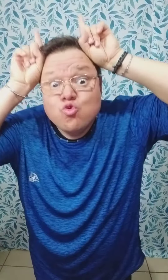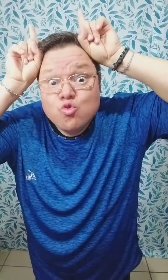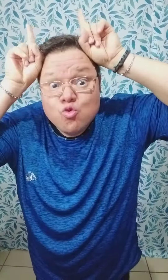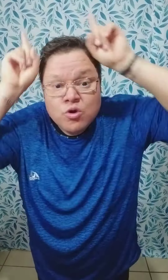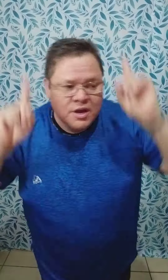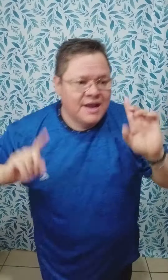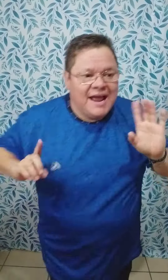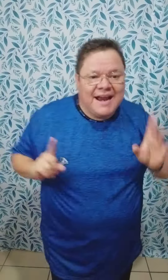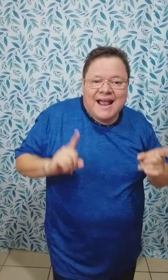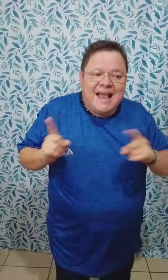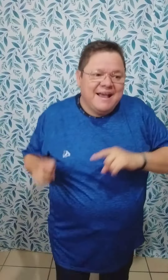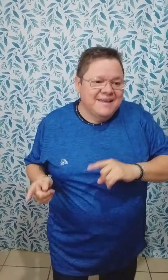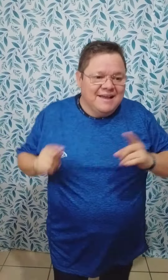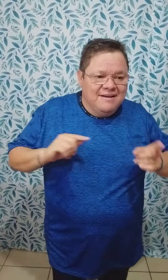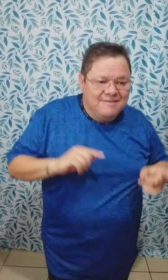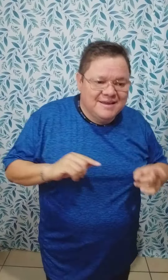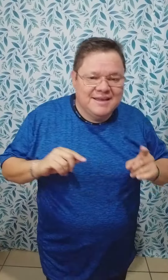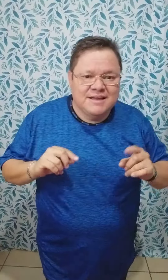En la granja había pollitos.